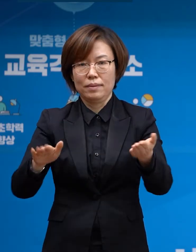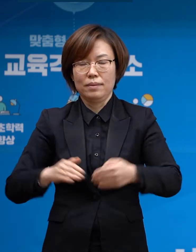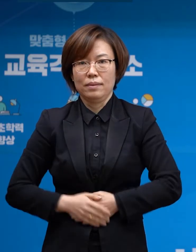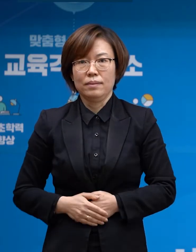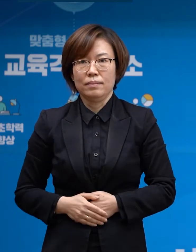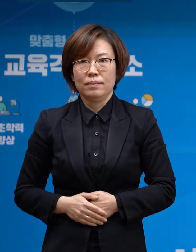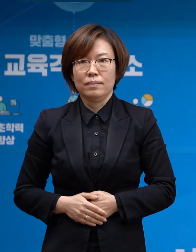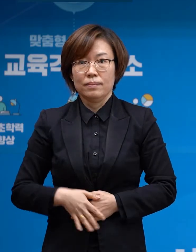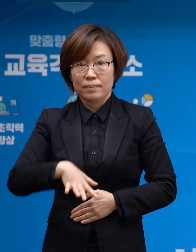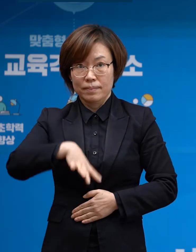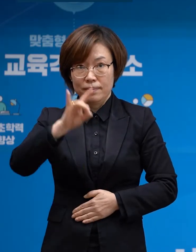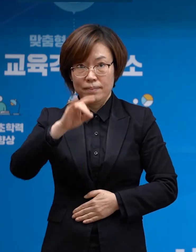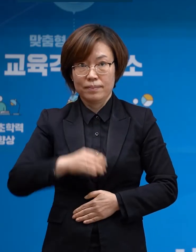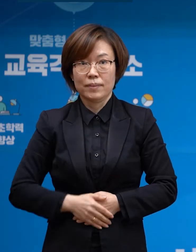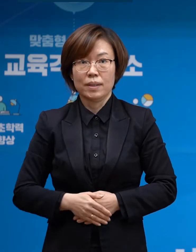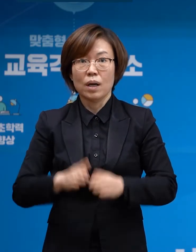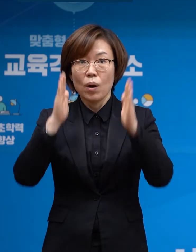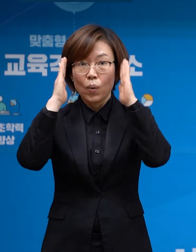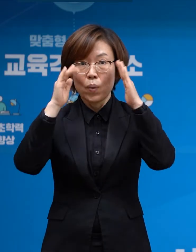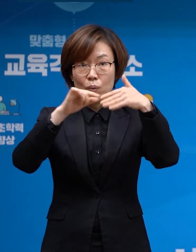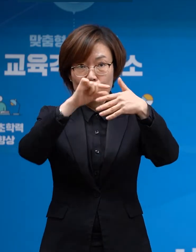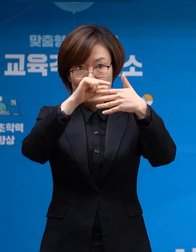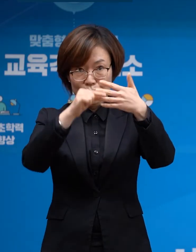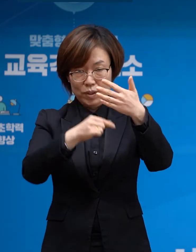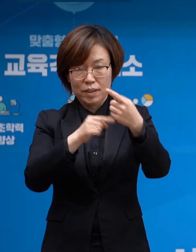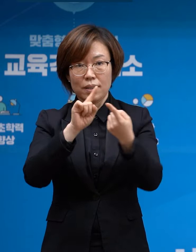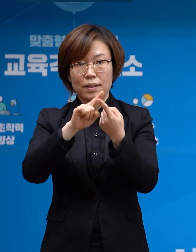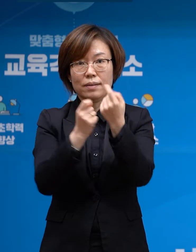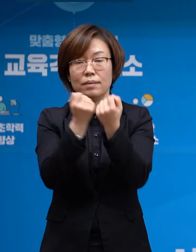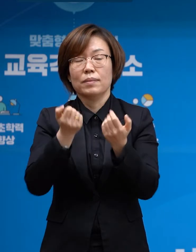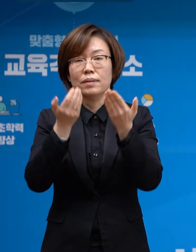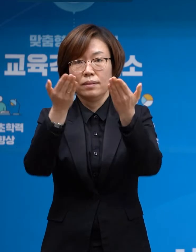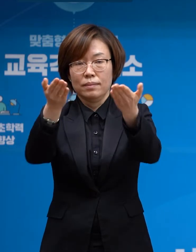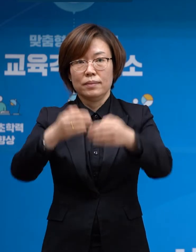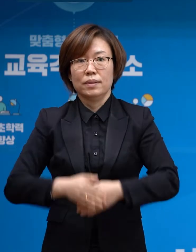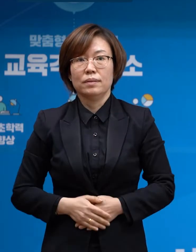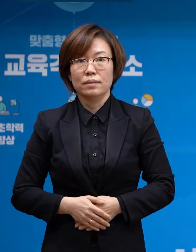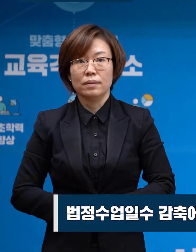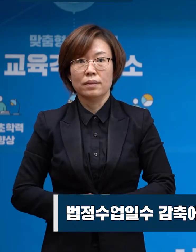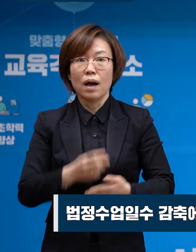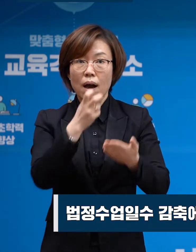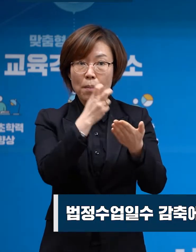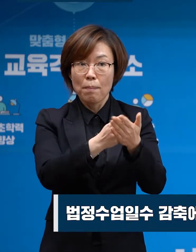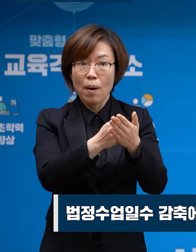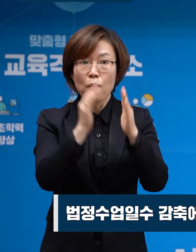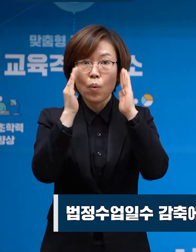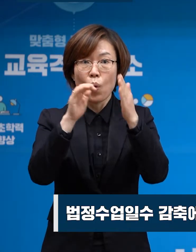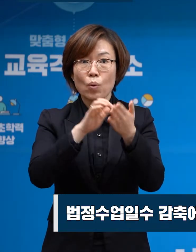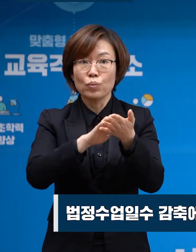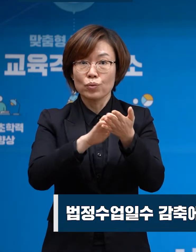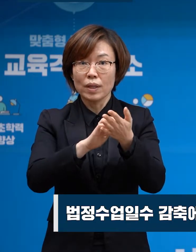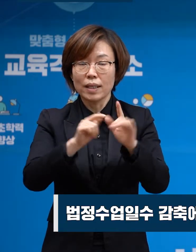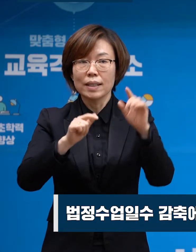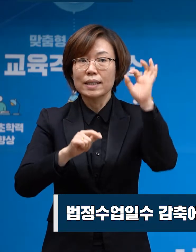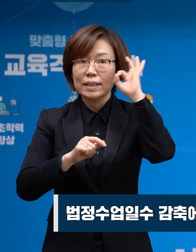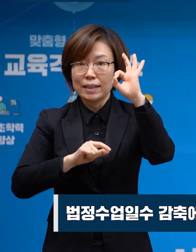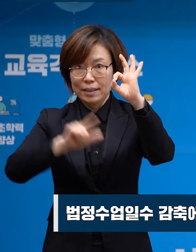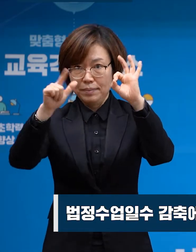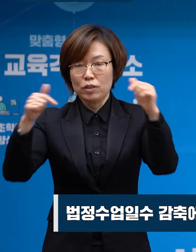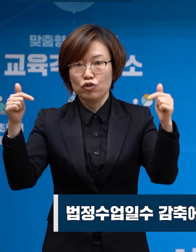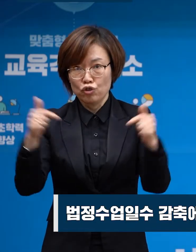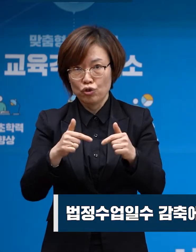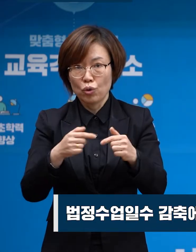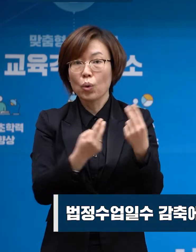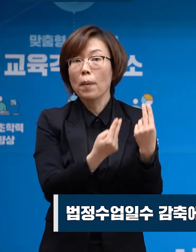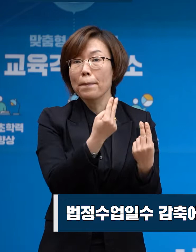다하겠습니다. 먼저 학사 일정에 대해 말씀드리겠습니다. 법정 수업 일수 10일 감축과